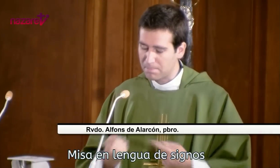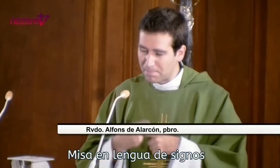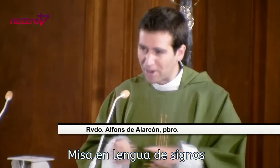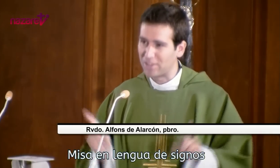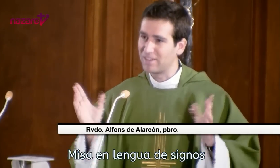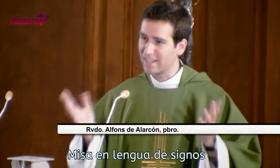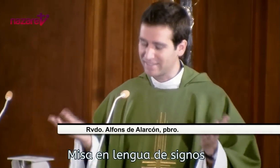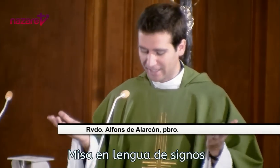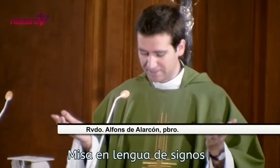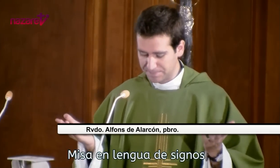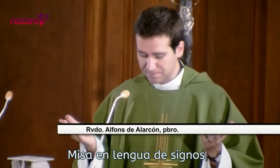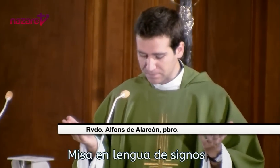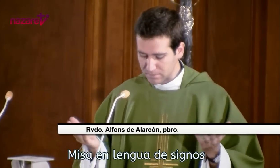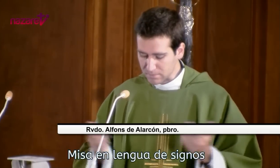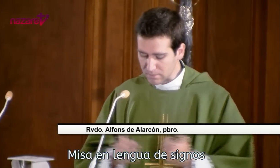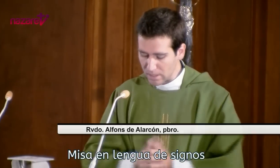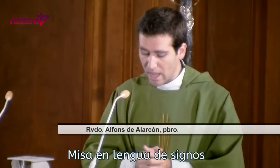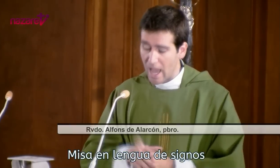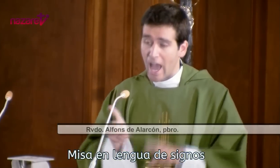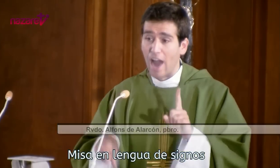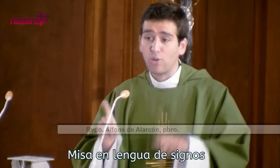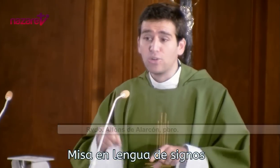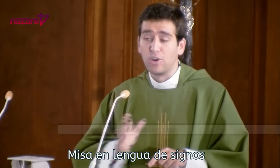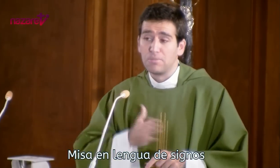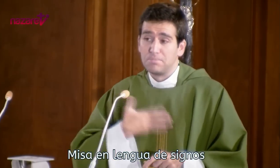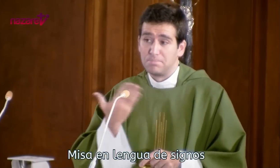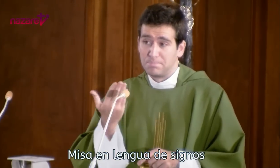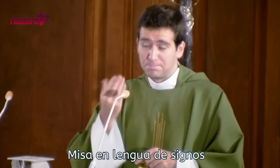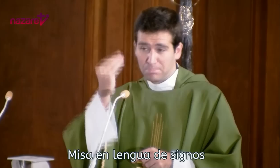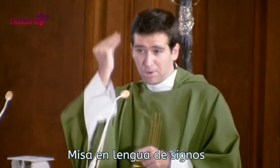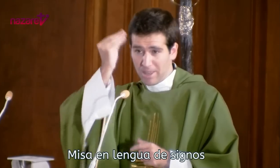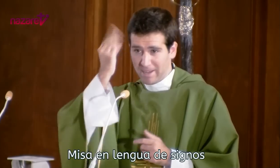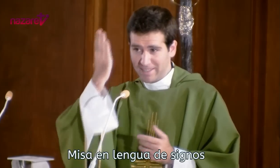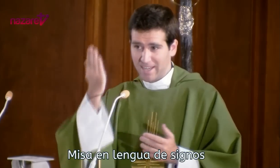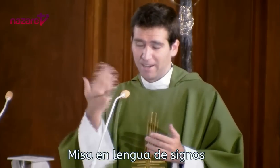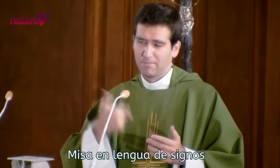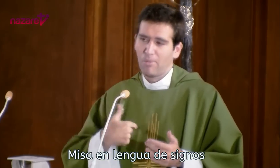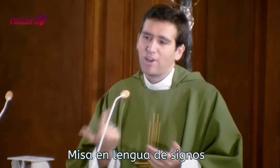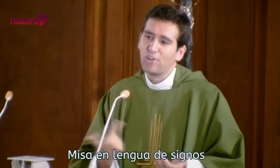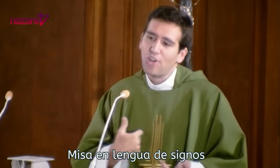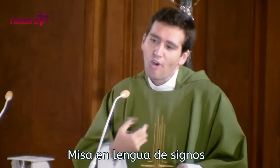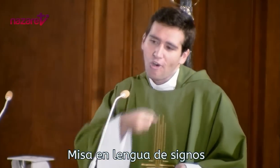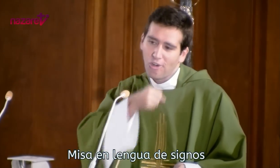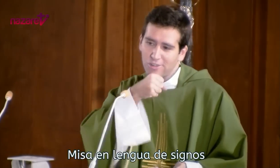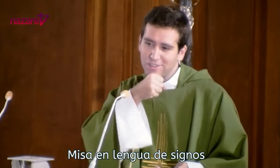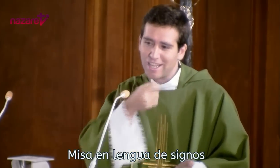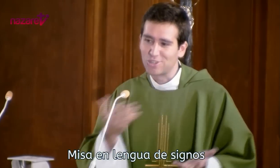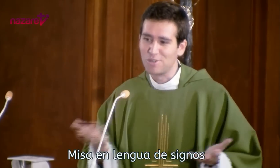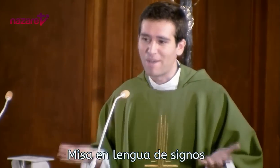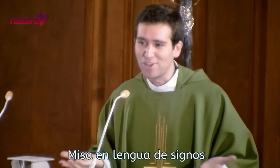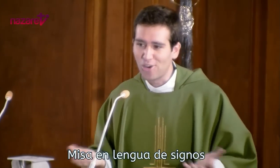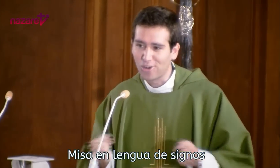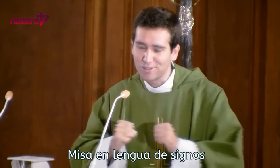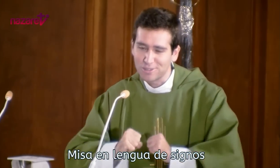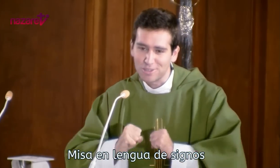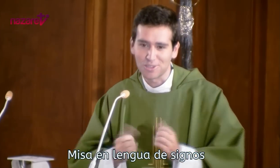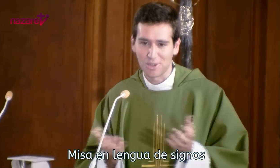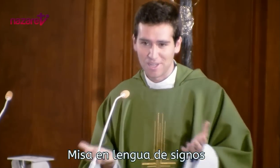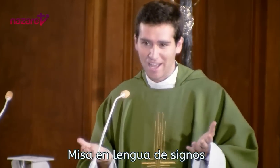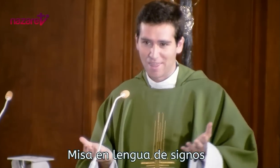pero diferente. Alguno puede pensar, bueno, yo ya soy mayor, soy